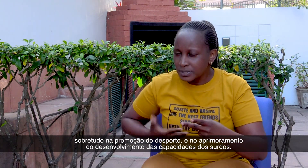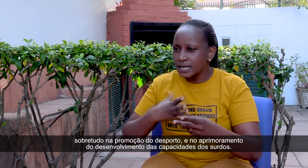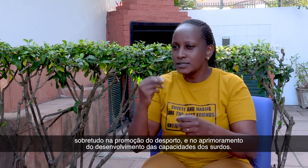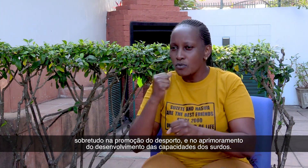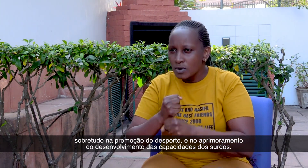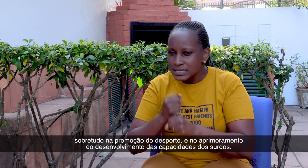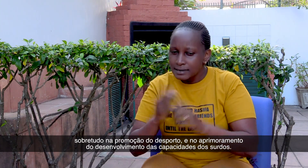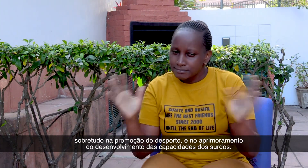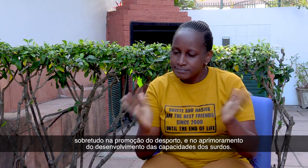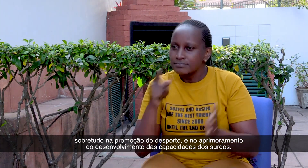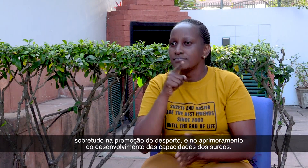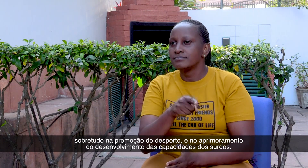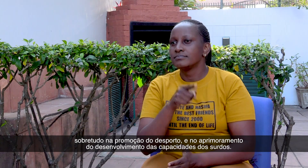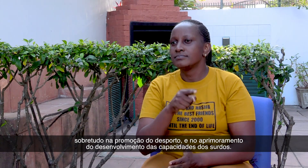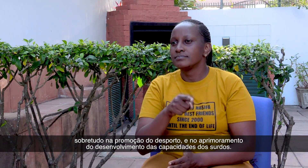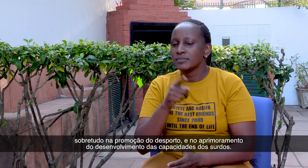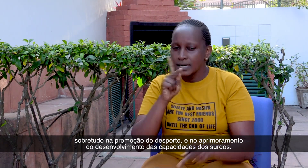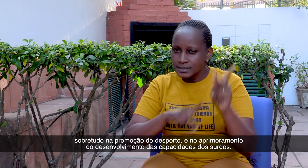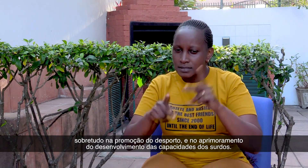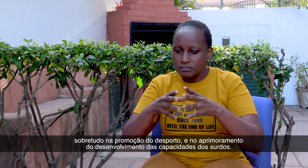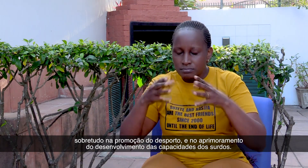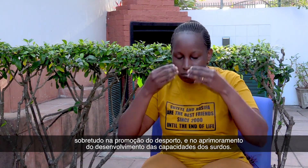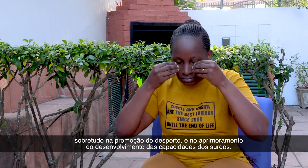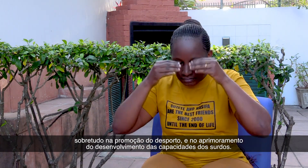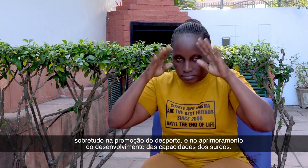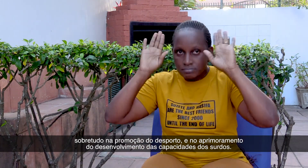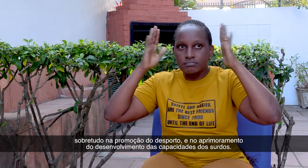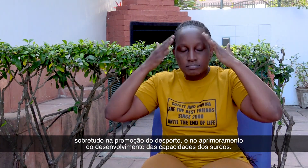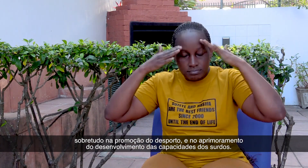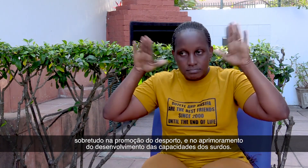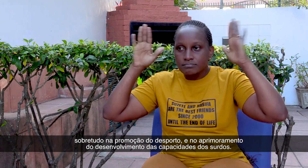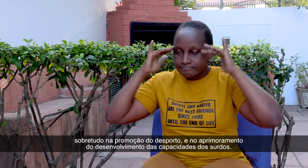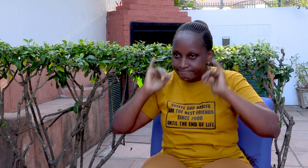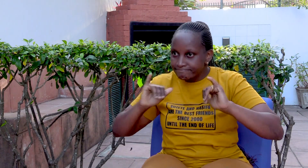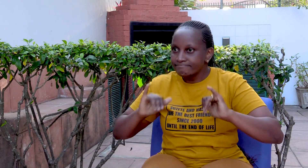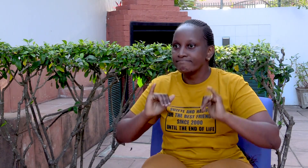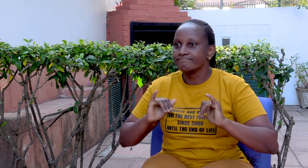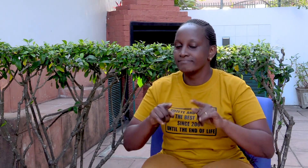do desporto e no aprimoramento do desenvolvimento das capacidades dos surdos.